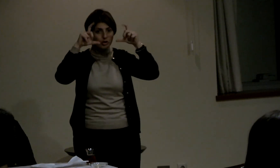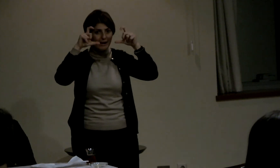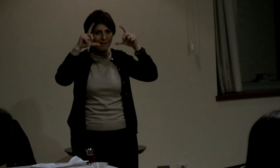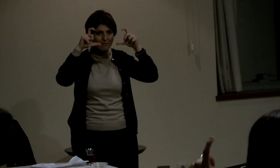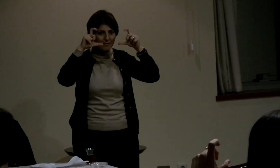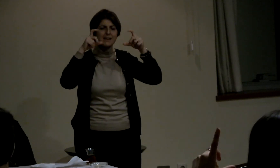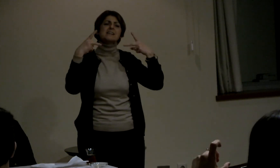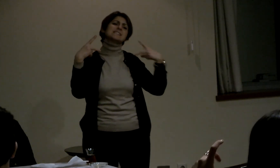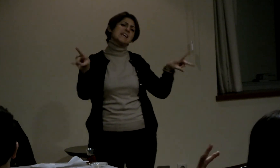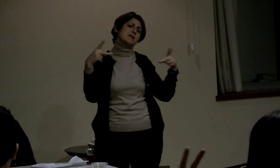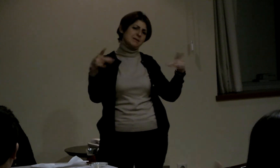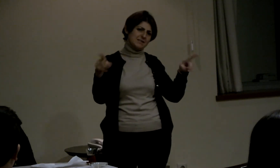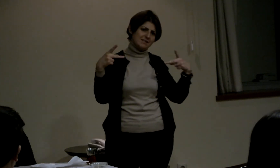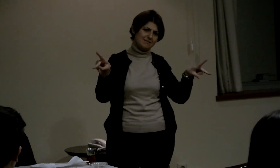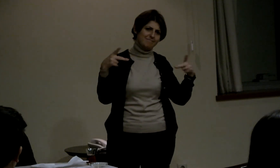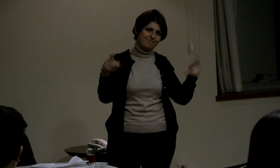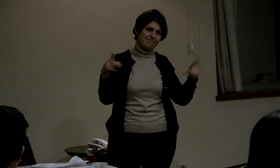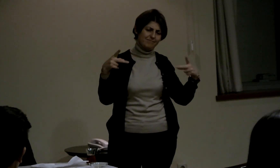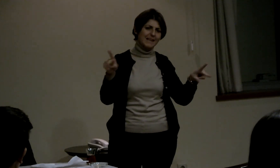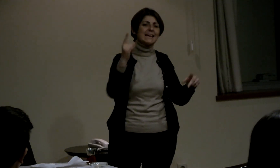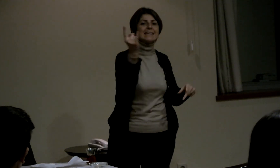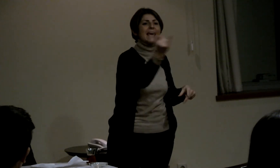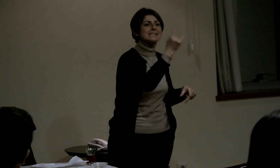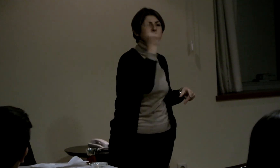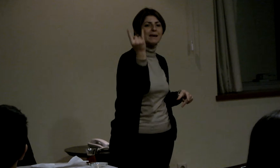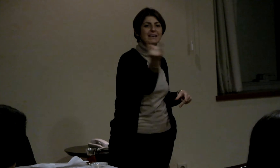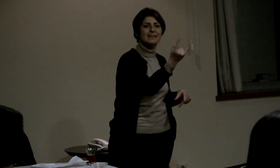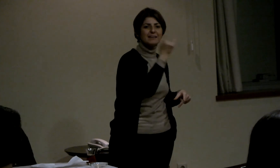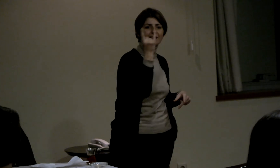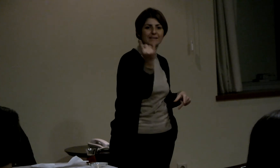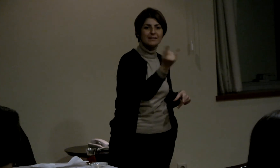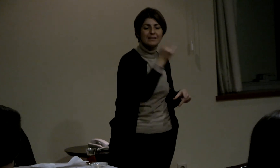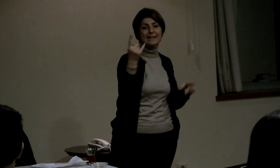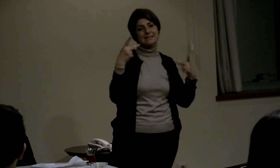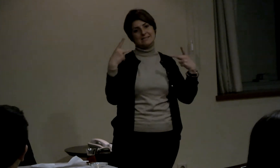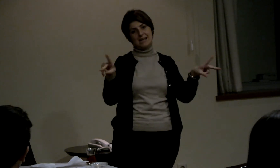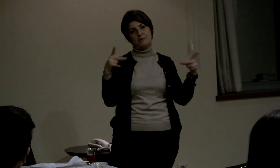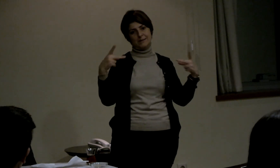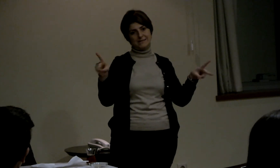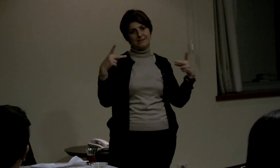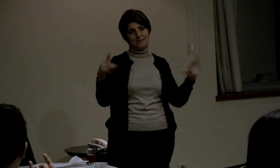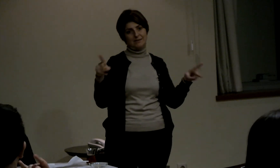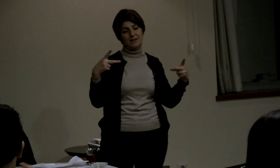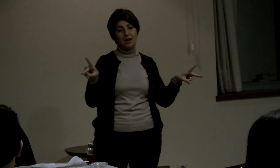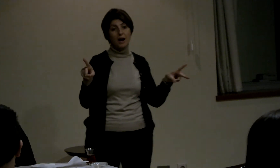Fotoğraf, serbest. Gezmek, serbest. Ama